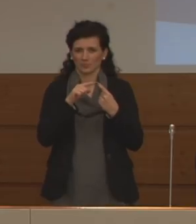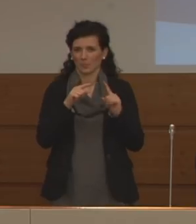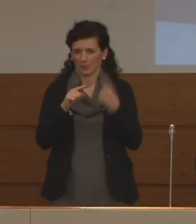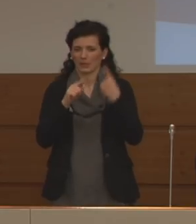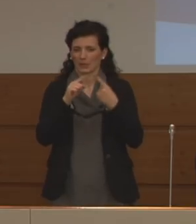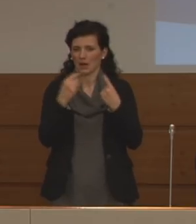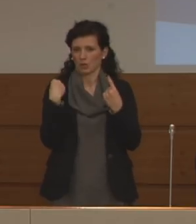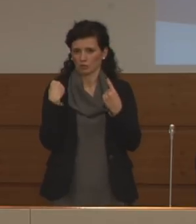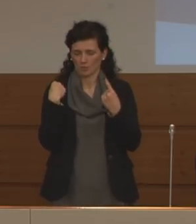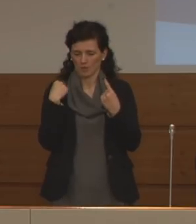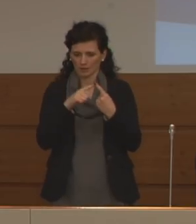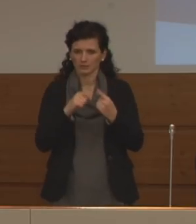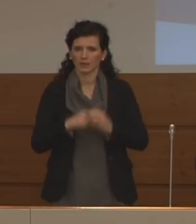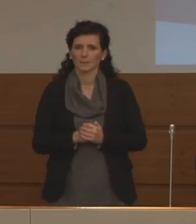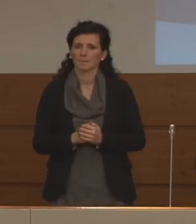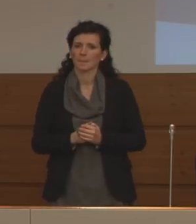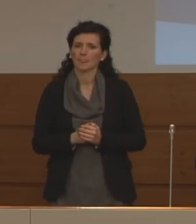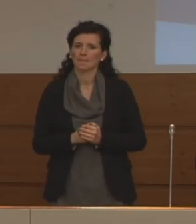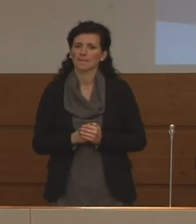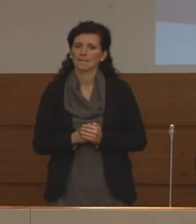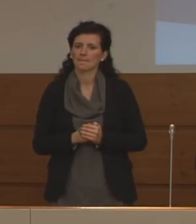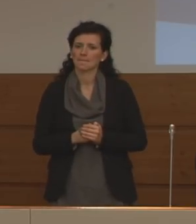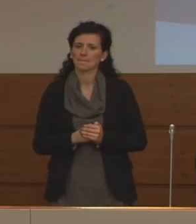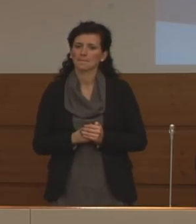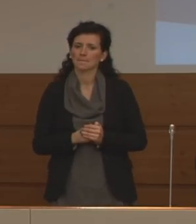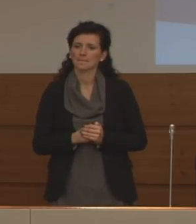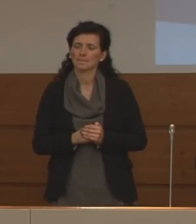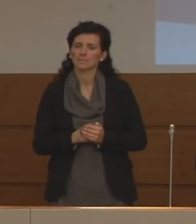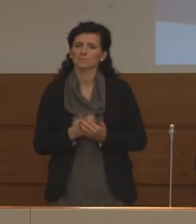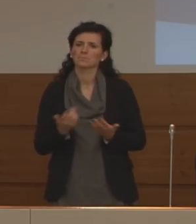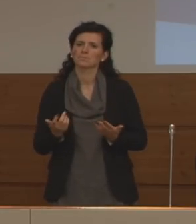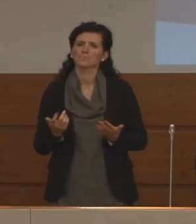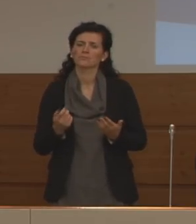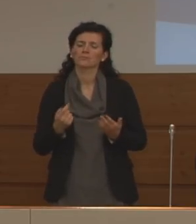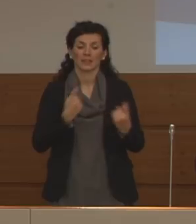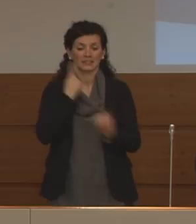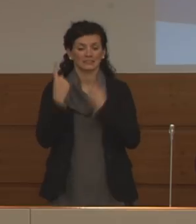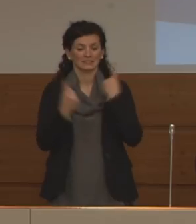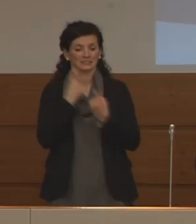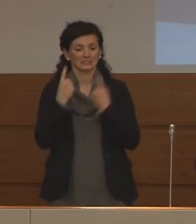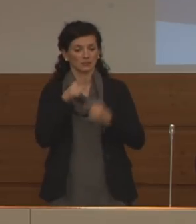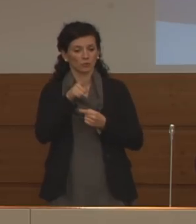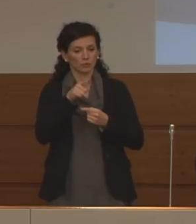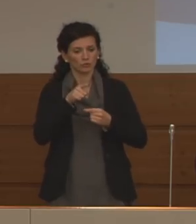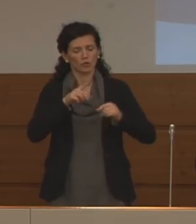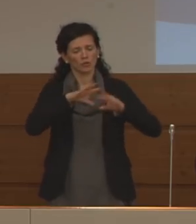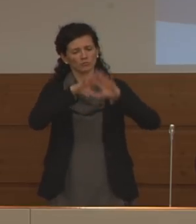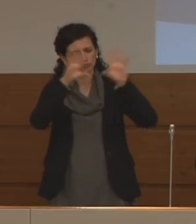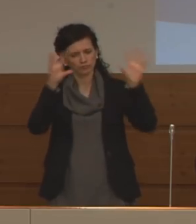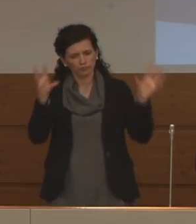o solo fare un punto della situazione su come si è evoluta fino adesso